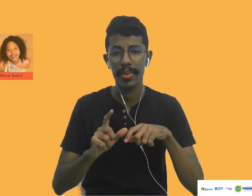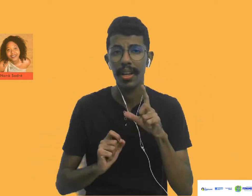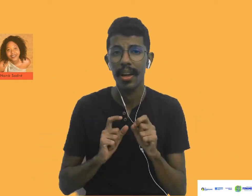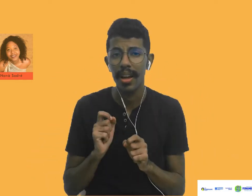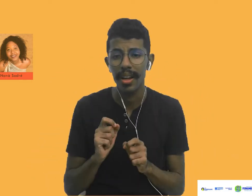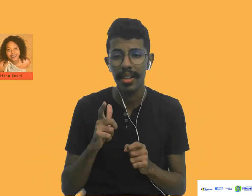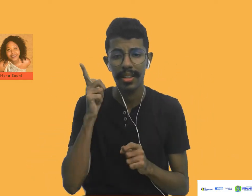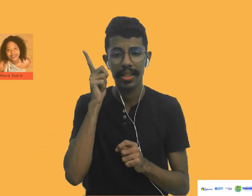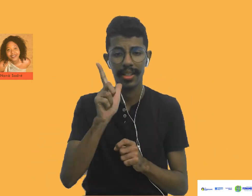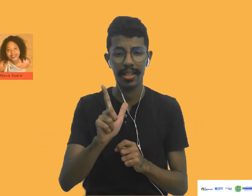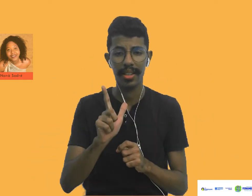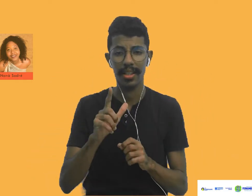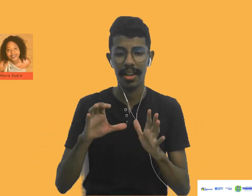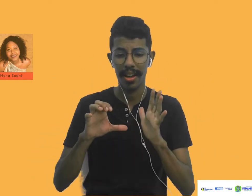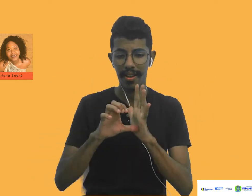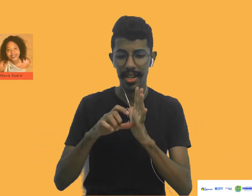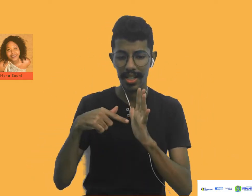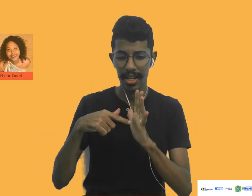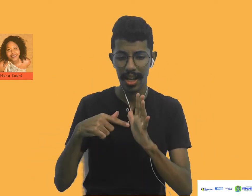possibilidade de